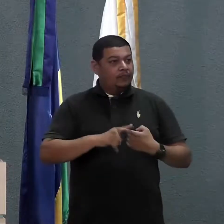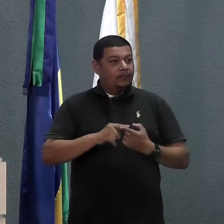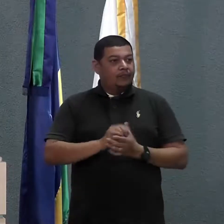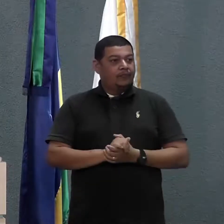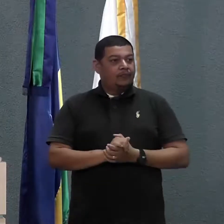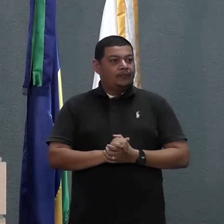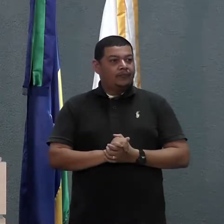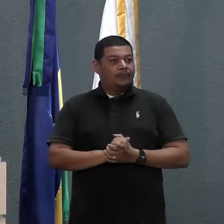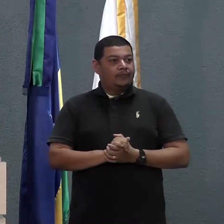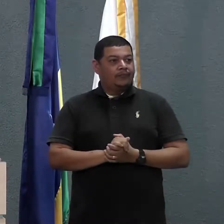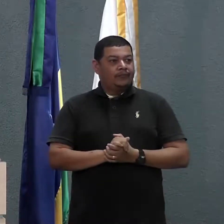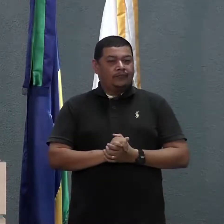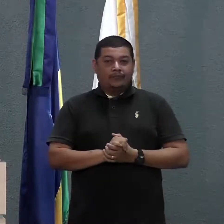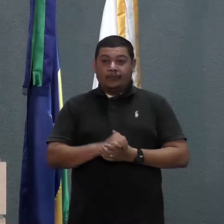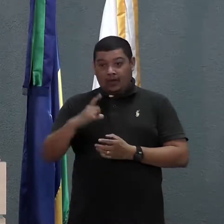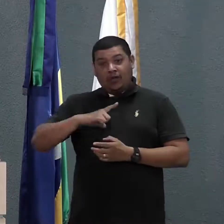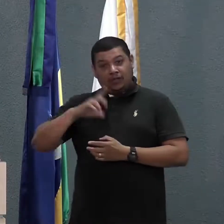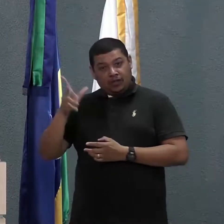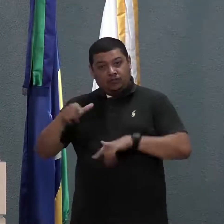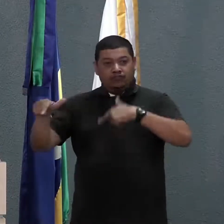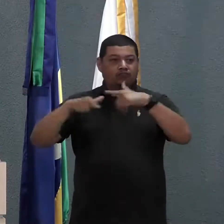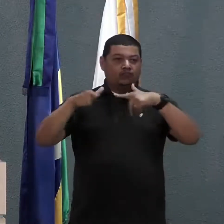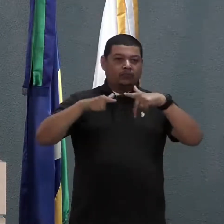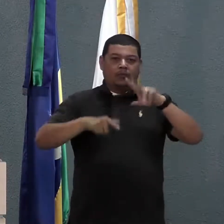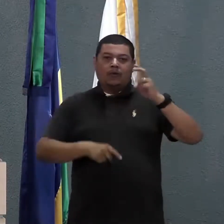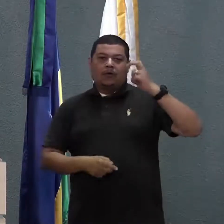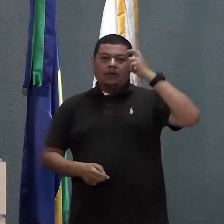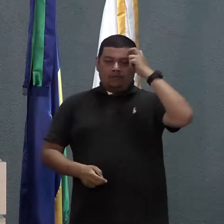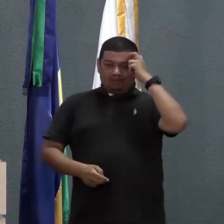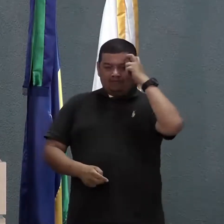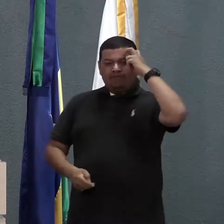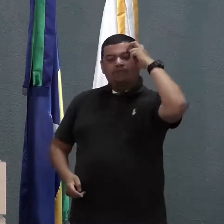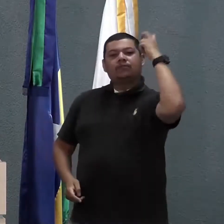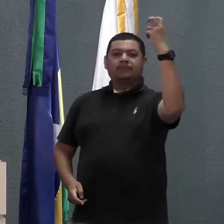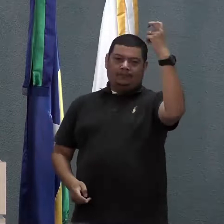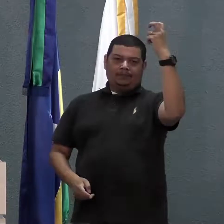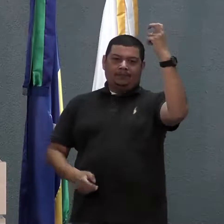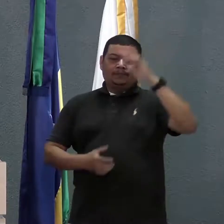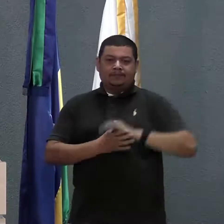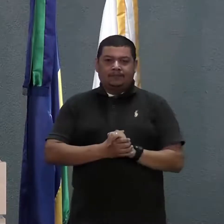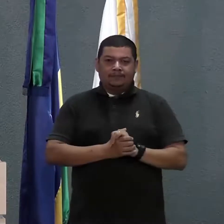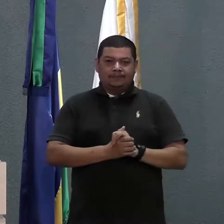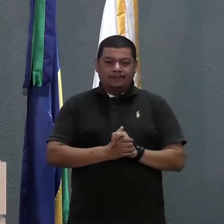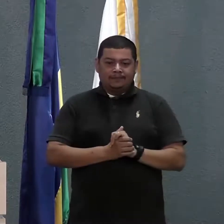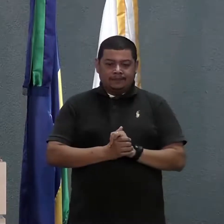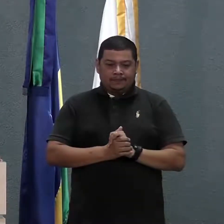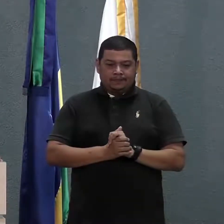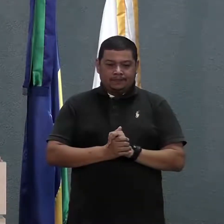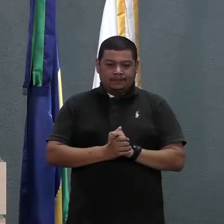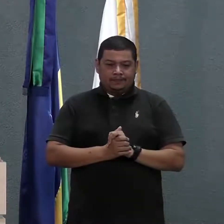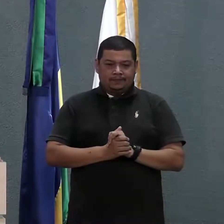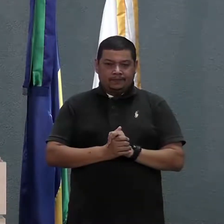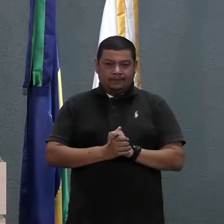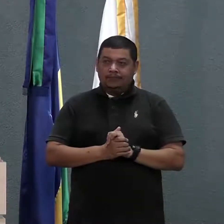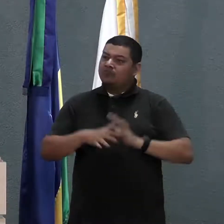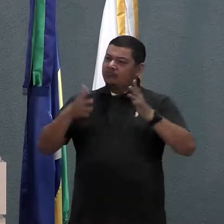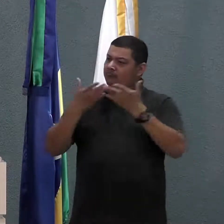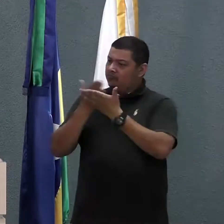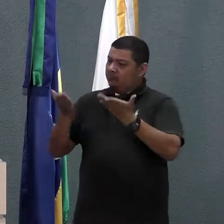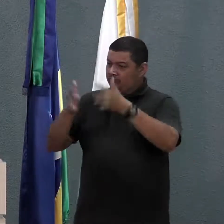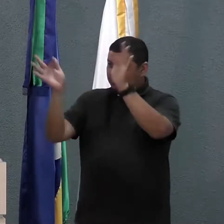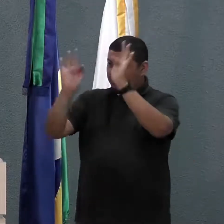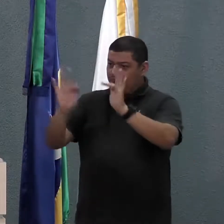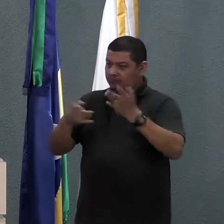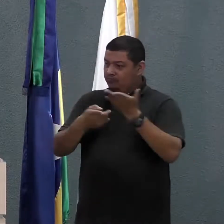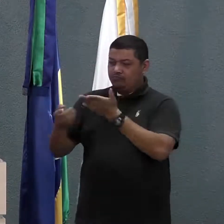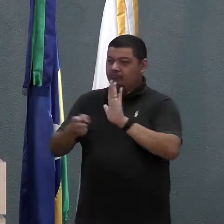esse mandato com muita sabedoria, como o senhor já é bastante sábio. E felicidades,